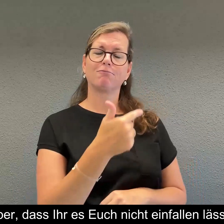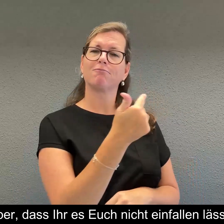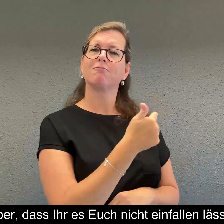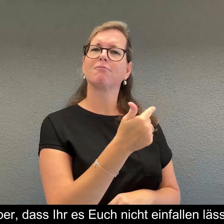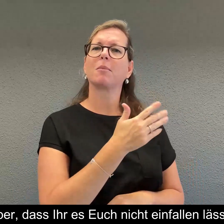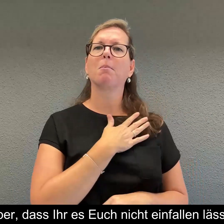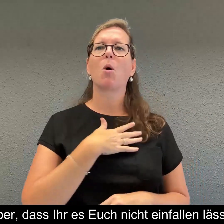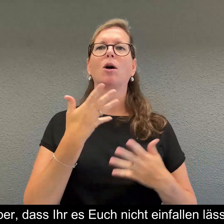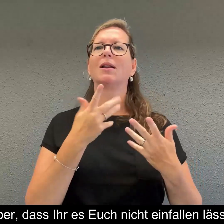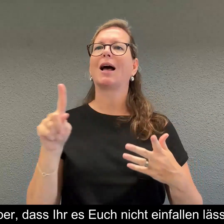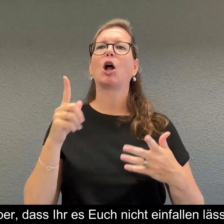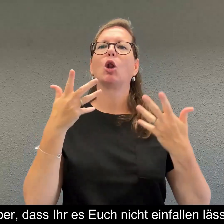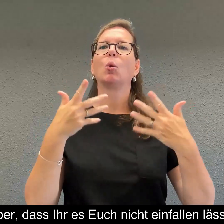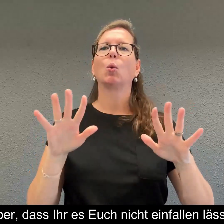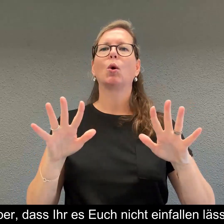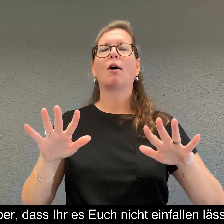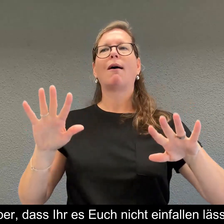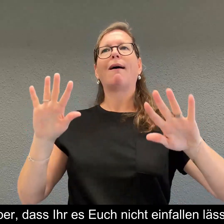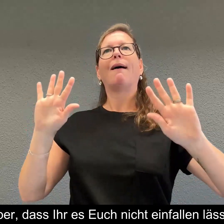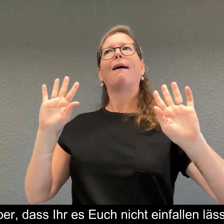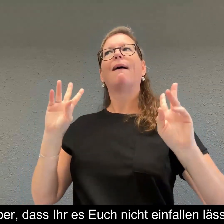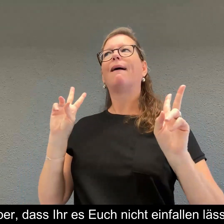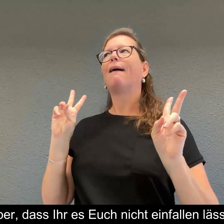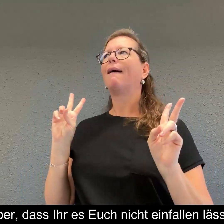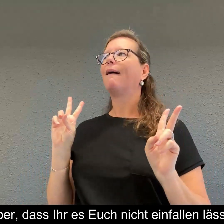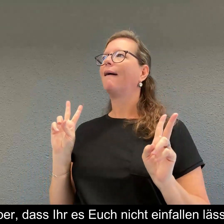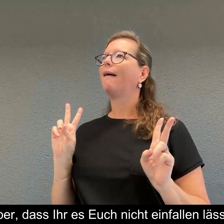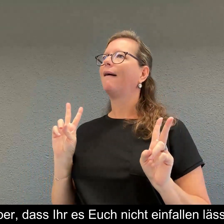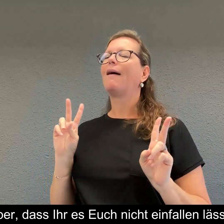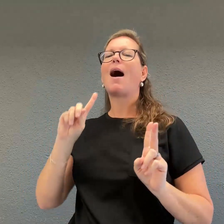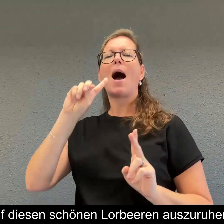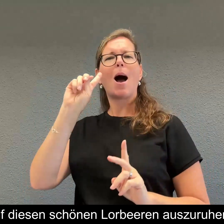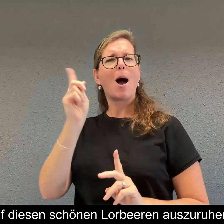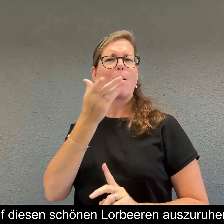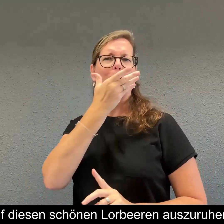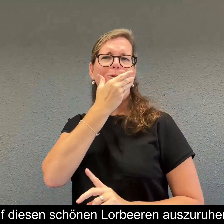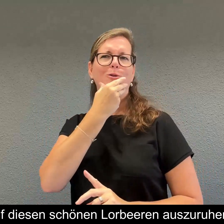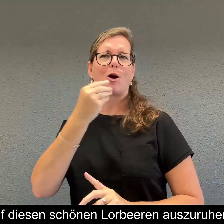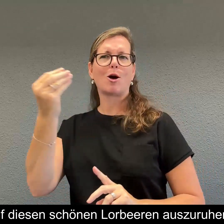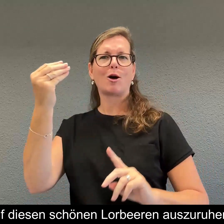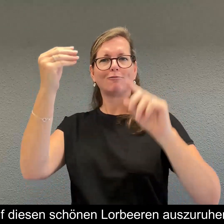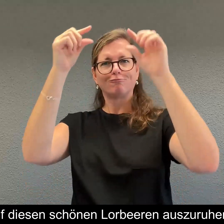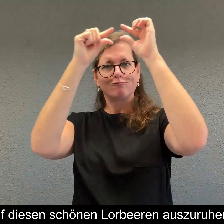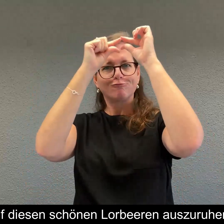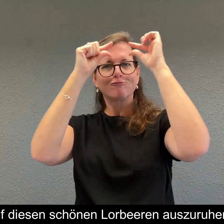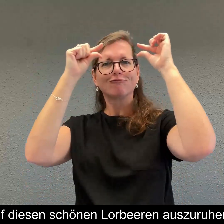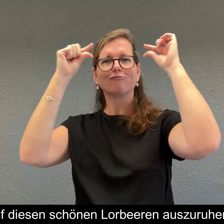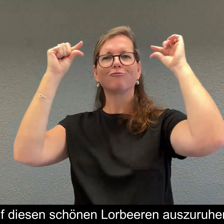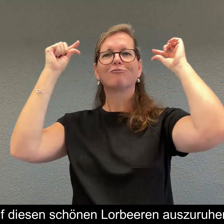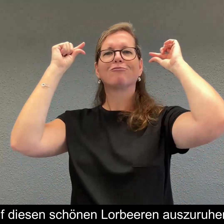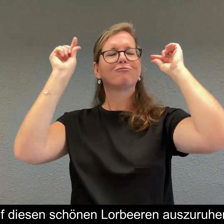Aber, dass ihr es euch nicht einfallen lässt, auf diesen schönen Lorbeeren auszuruhen.